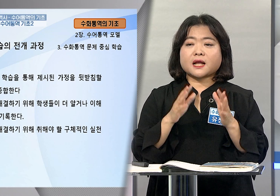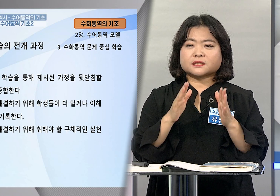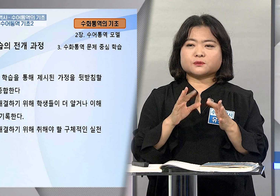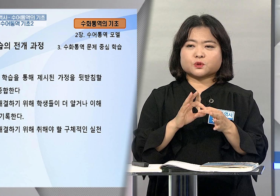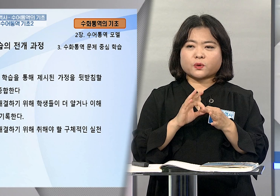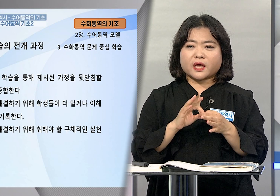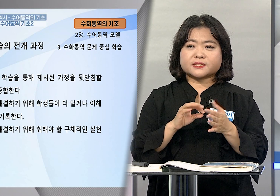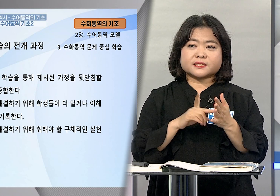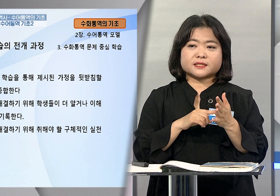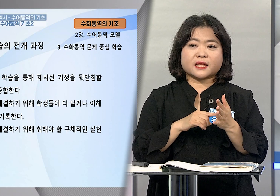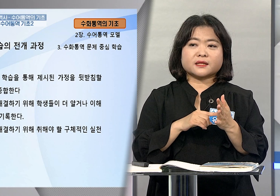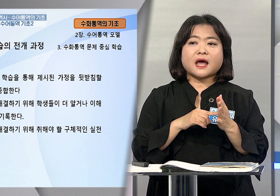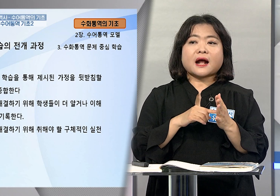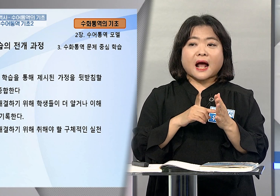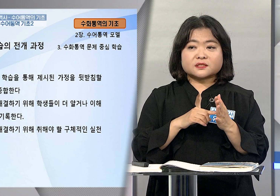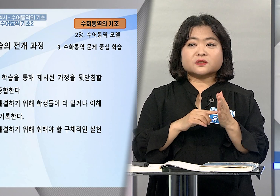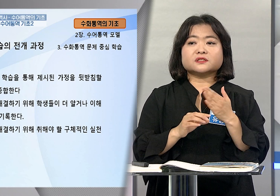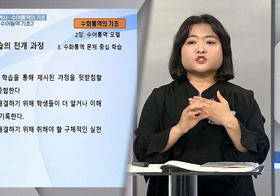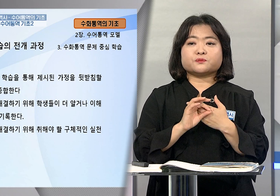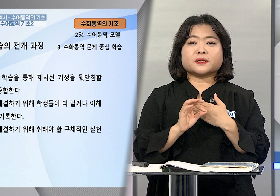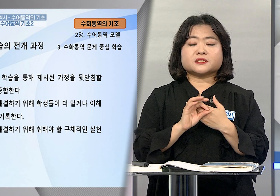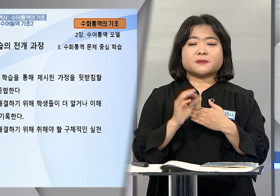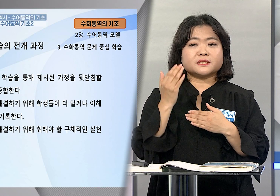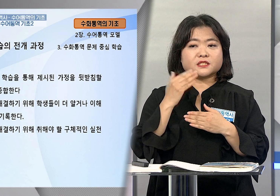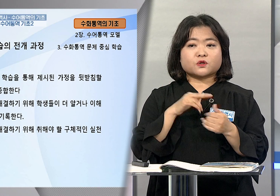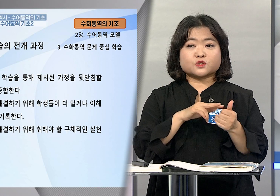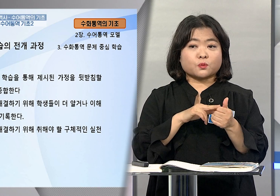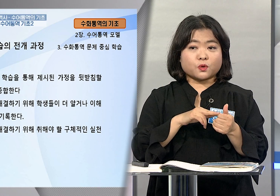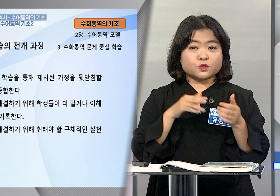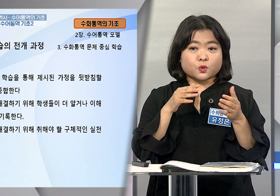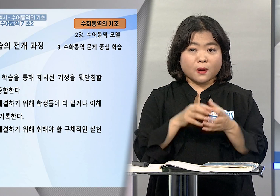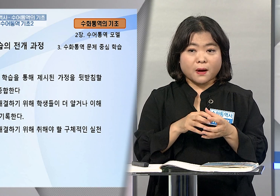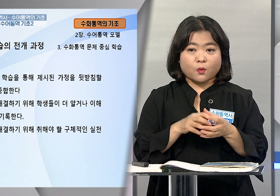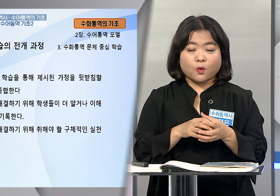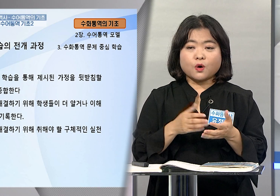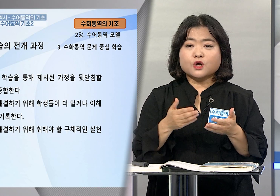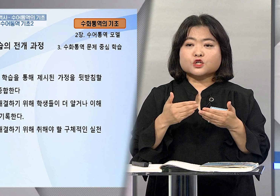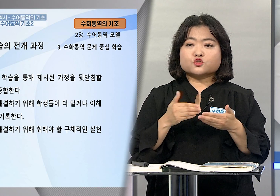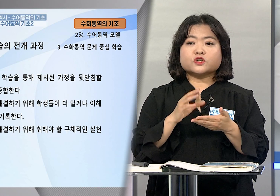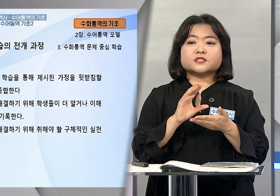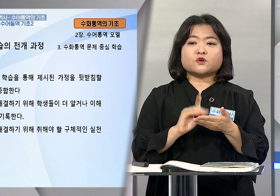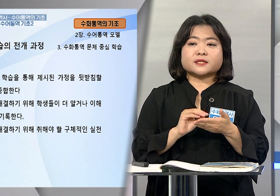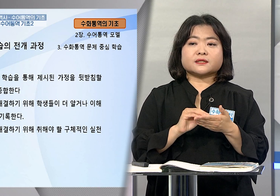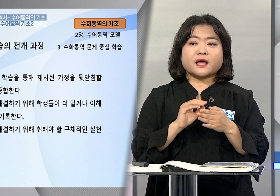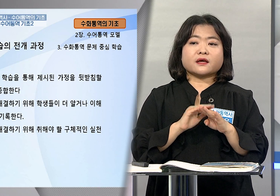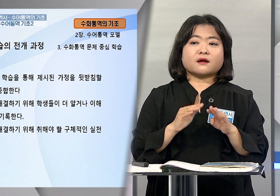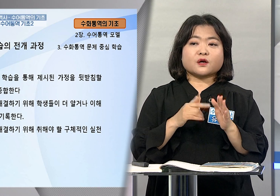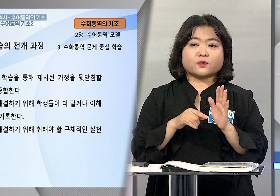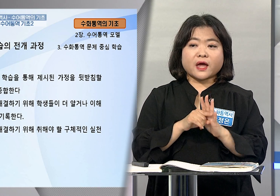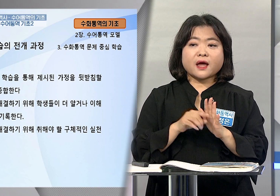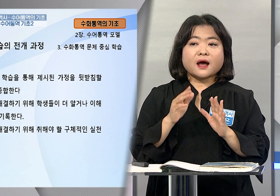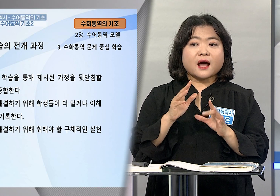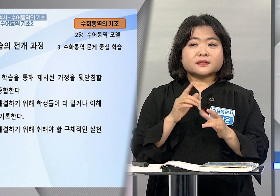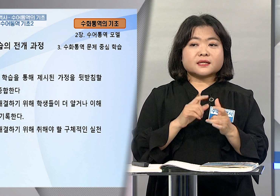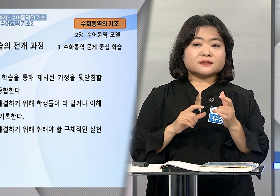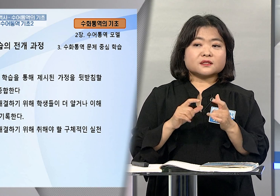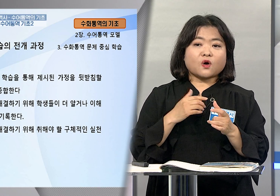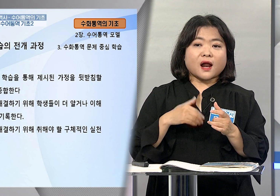학습을 통해 제시된 가정을 뒷받침할 지식과 정보를 종합하고 주어진 과제를 해결하기 위해 학생들이 더